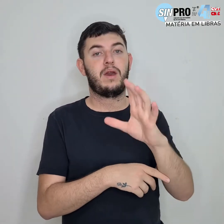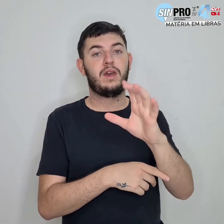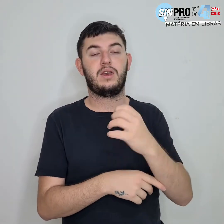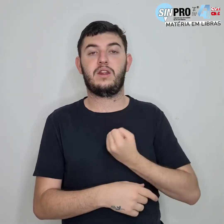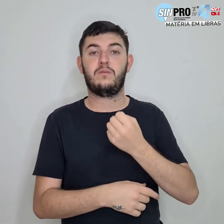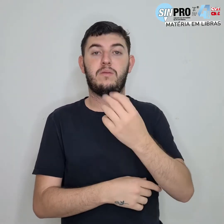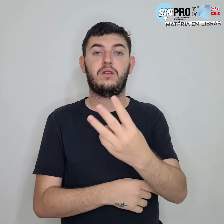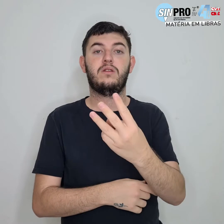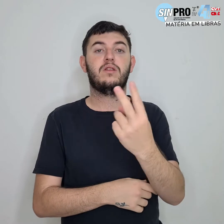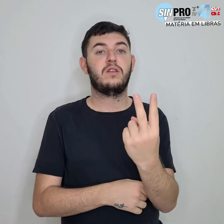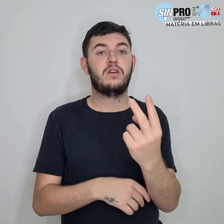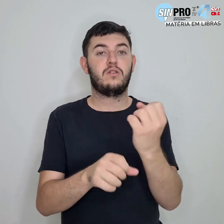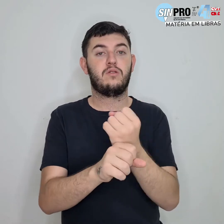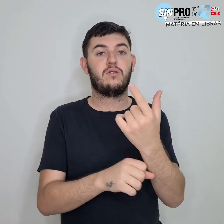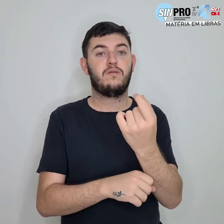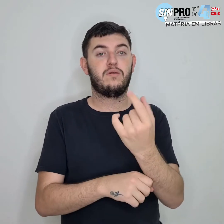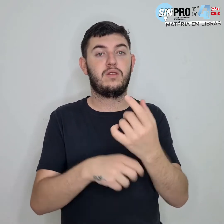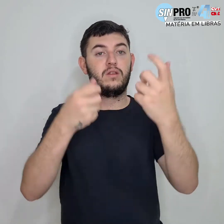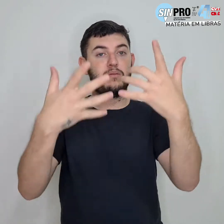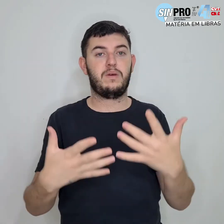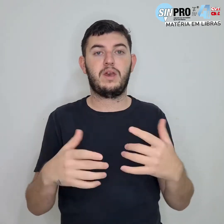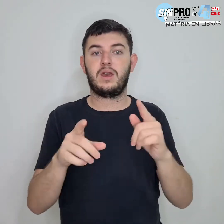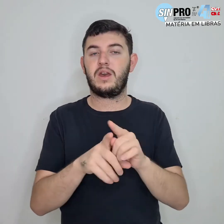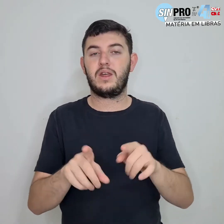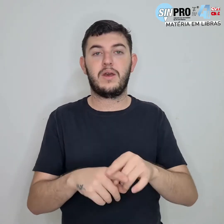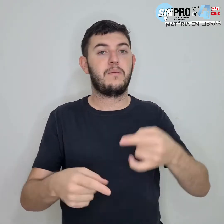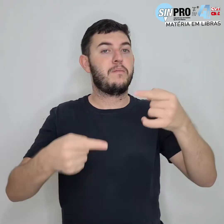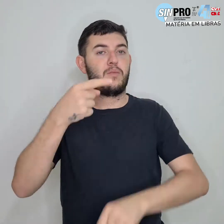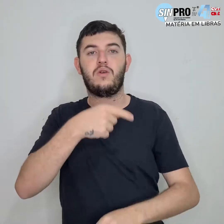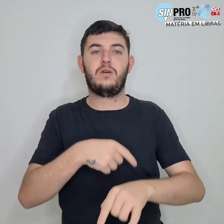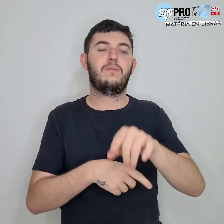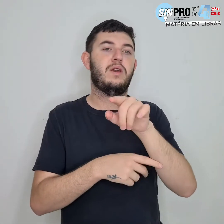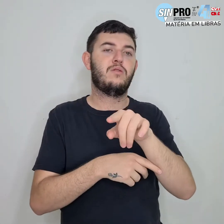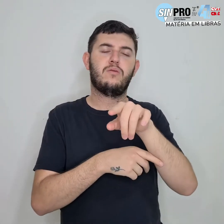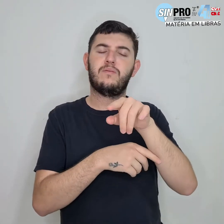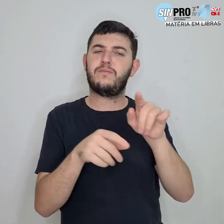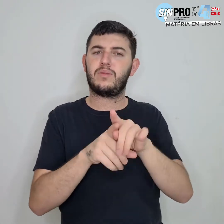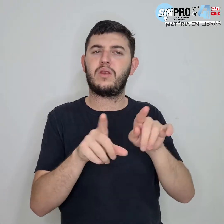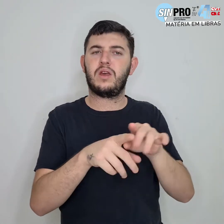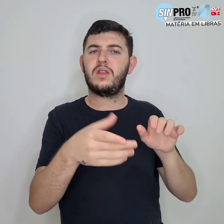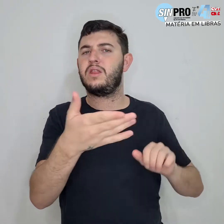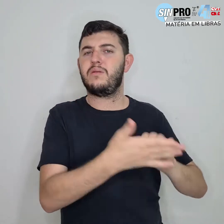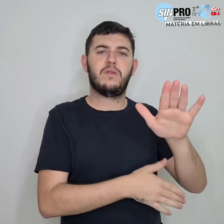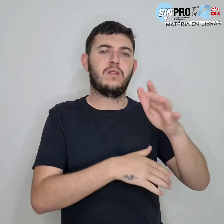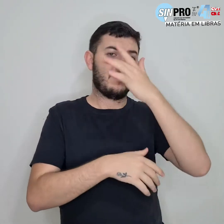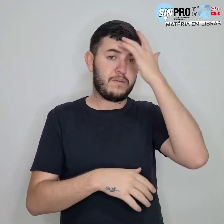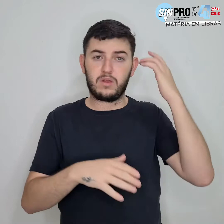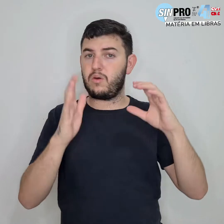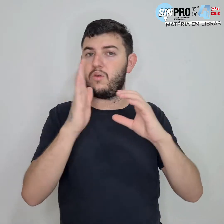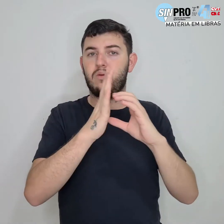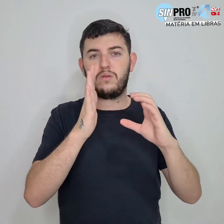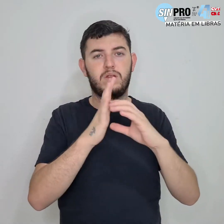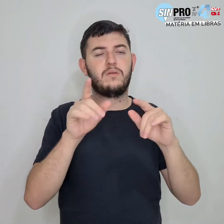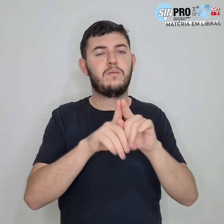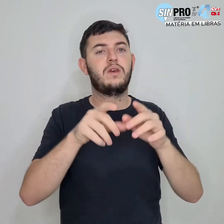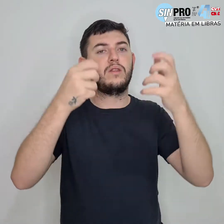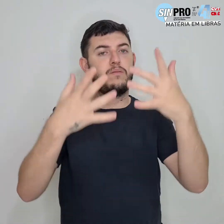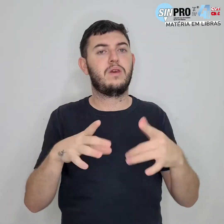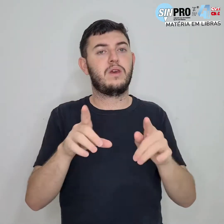é vedado o desligamento dos servidores de que se trata o artigo 39A, caput, inciso 1 a